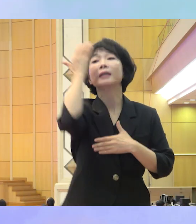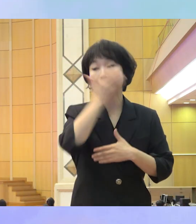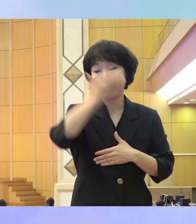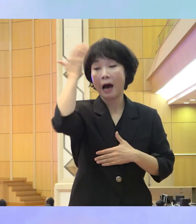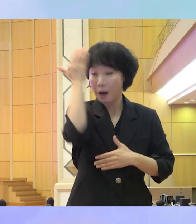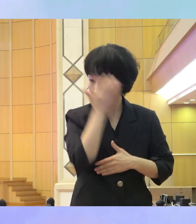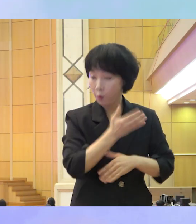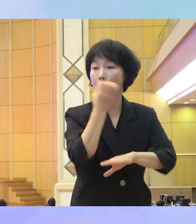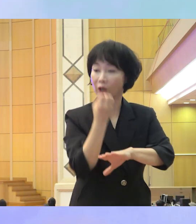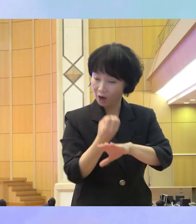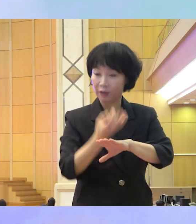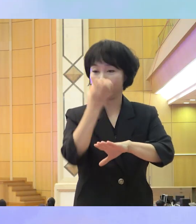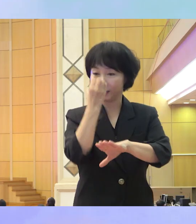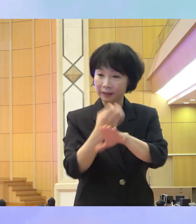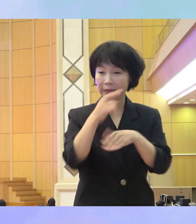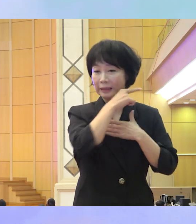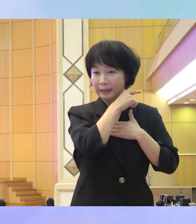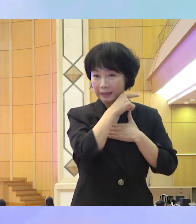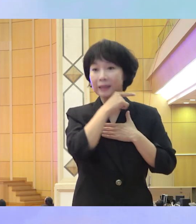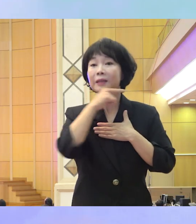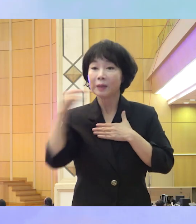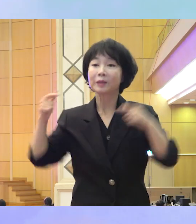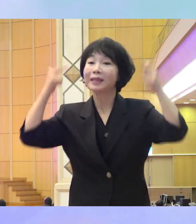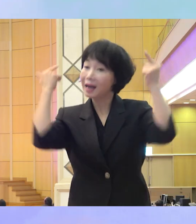주님의 깨끗한 보혈을